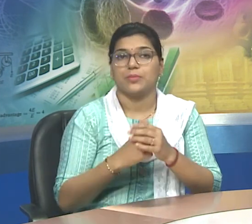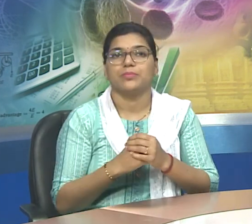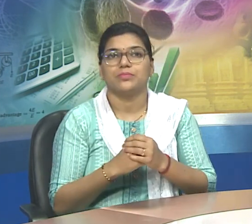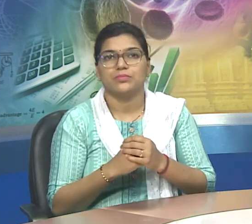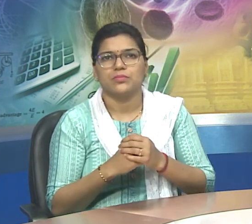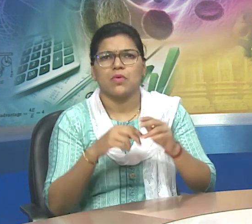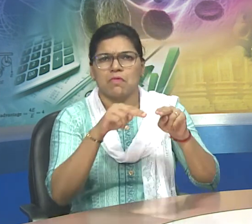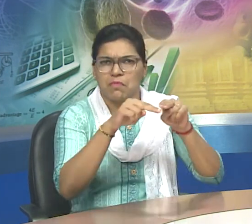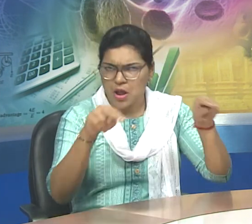पहला